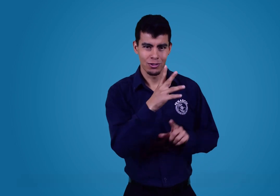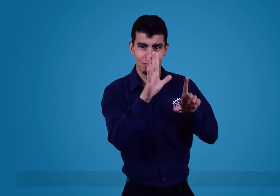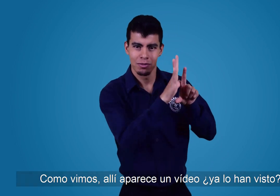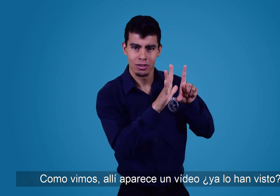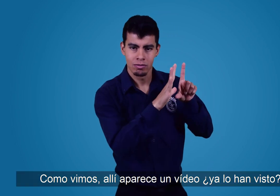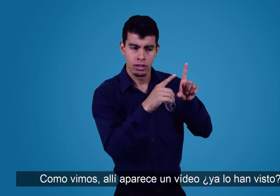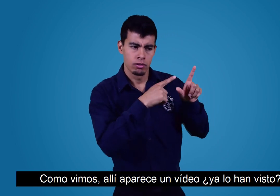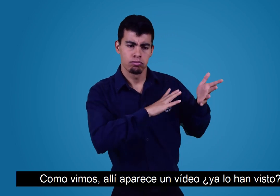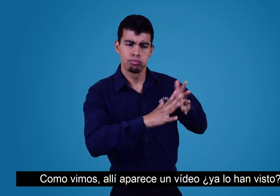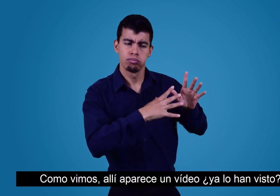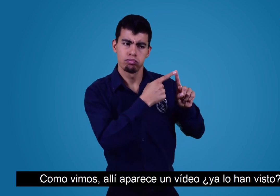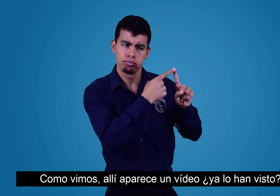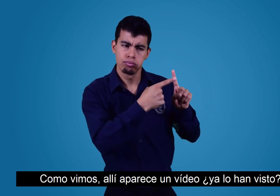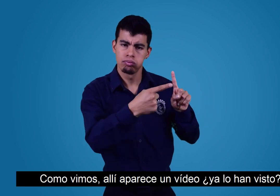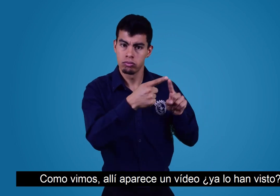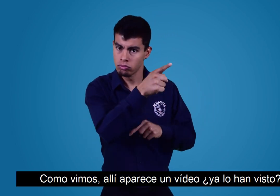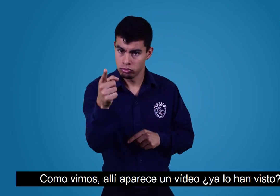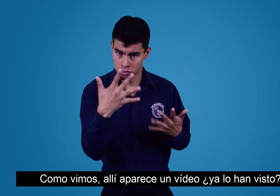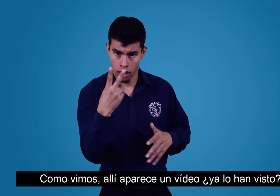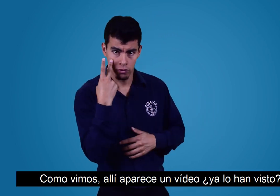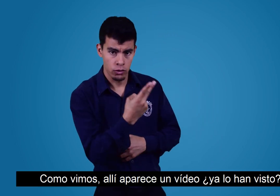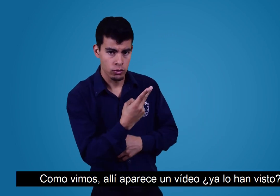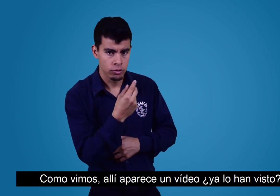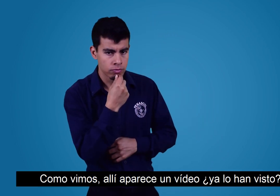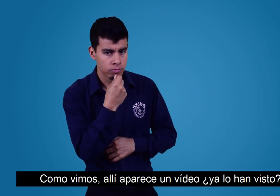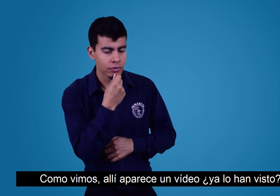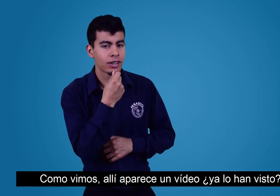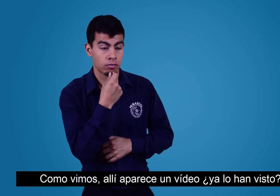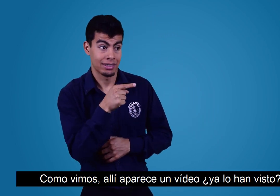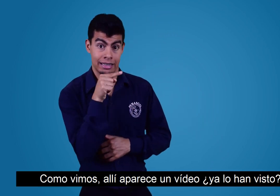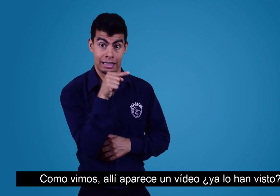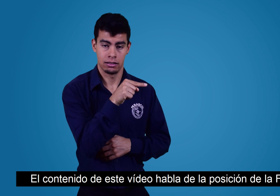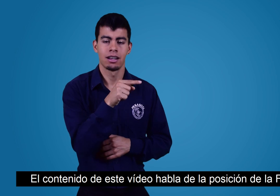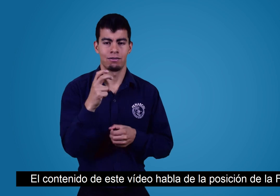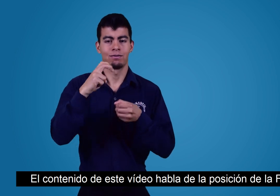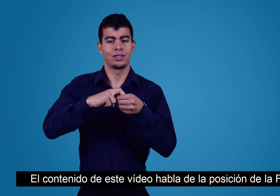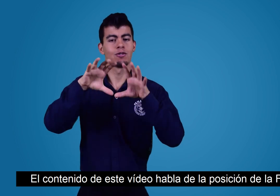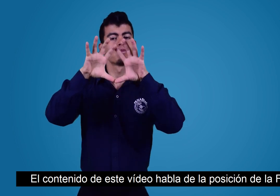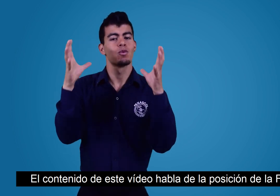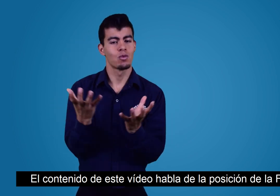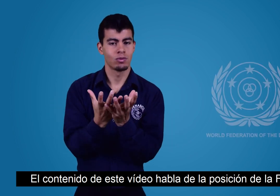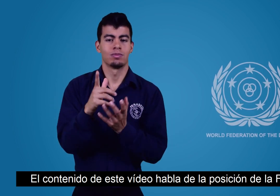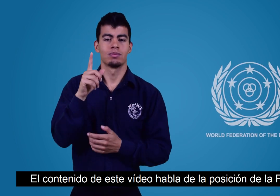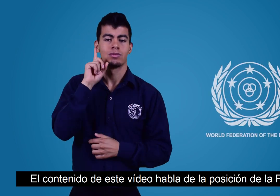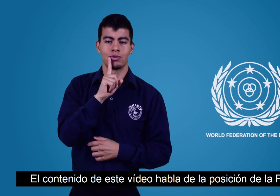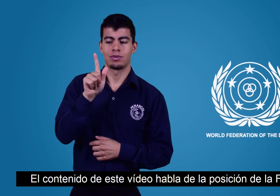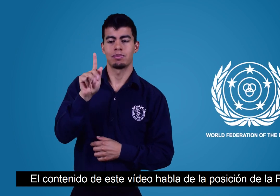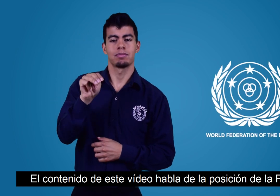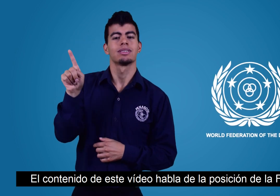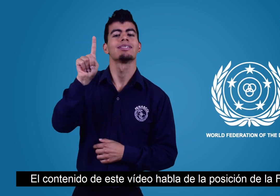Como vimos, allí aparece un video. ¿Ya lo han visto? El contenido de este video habla de la posición de